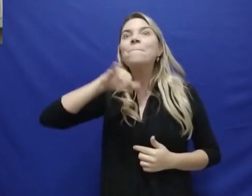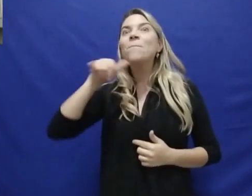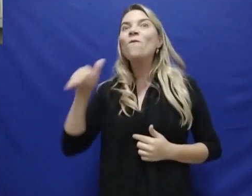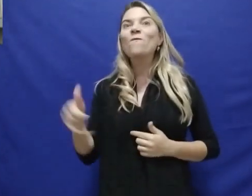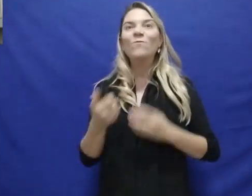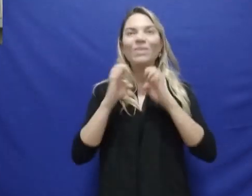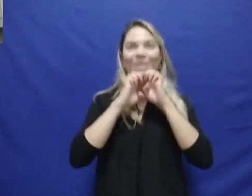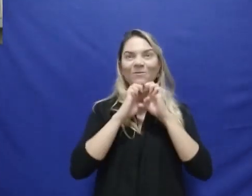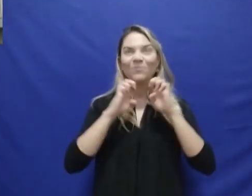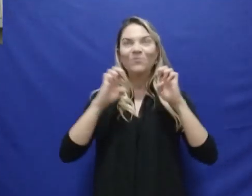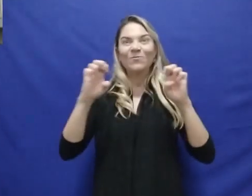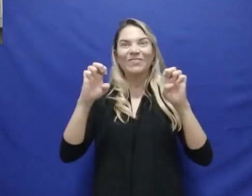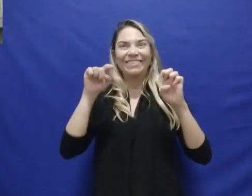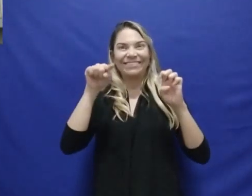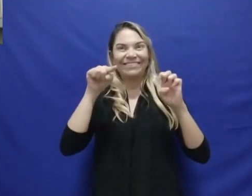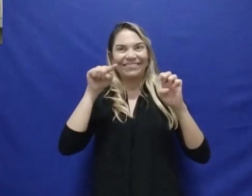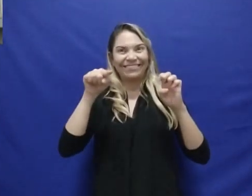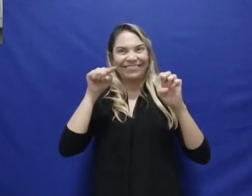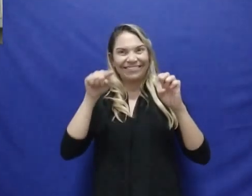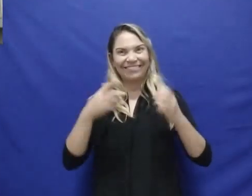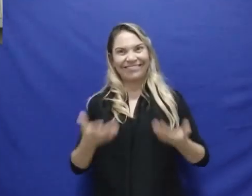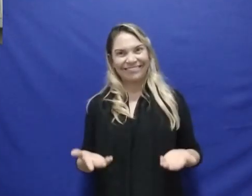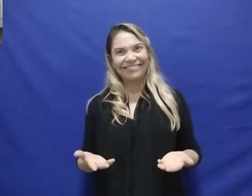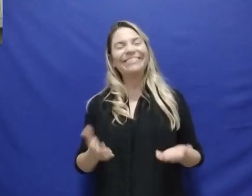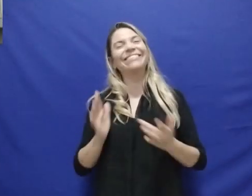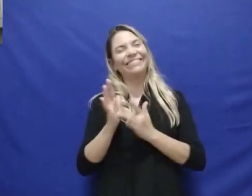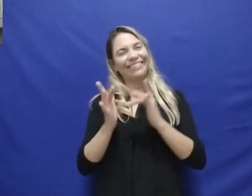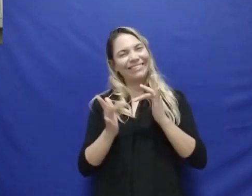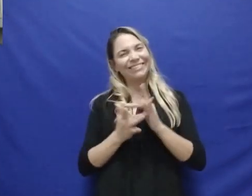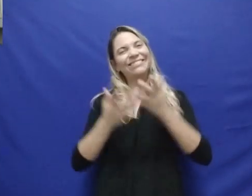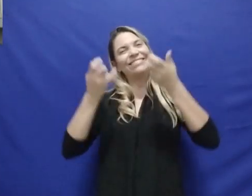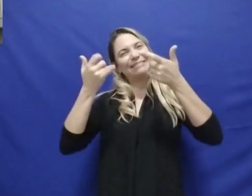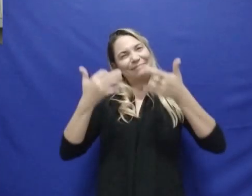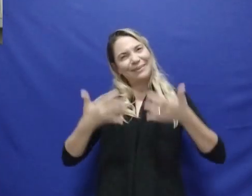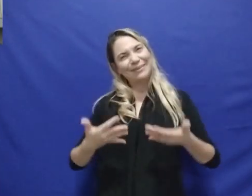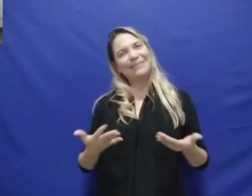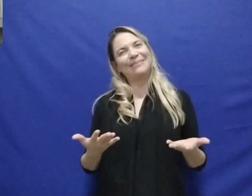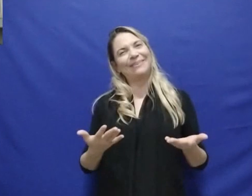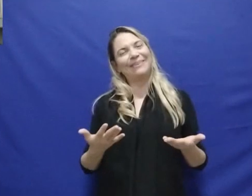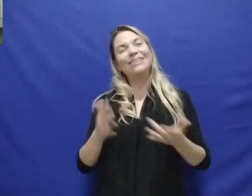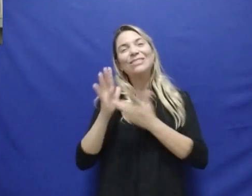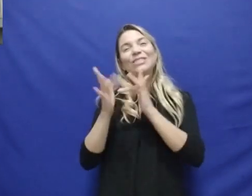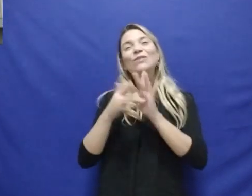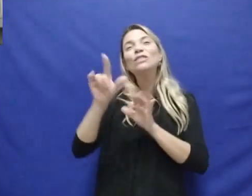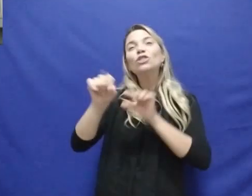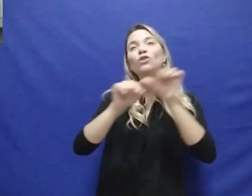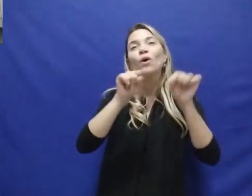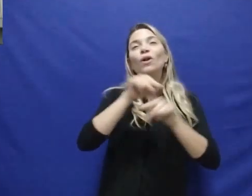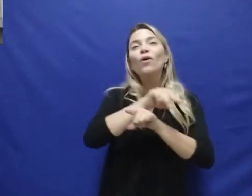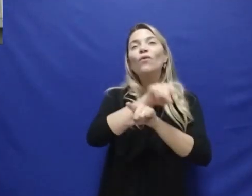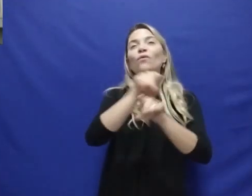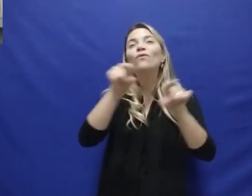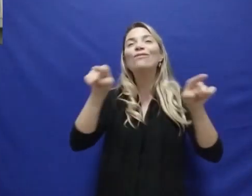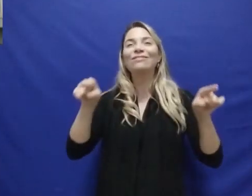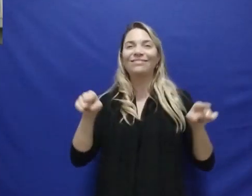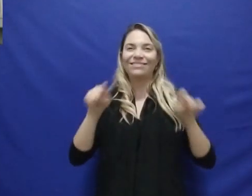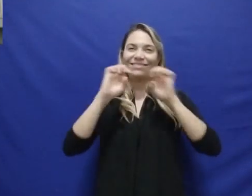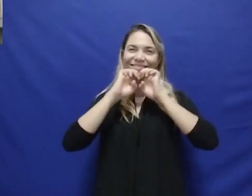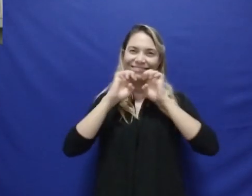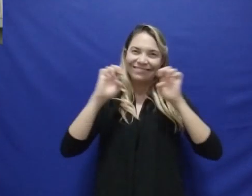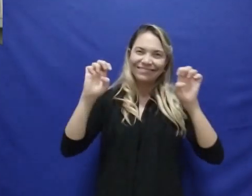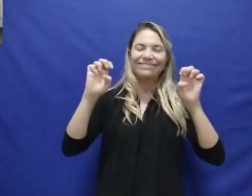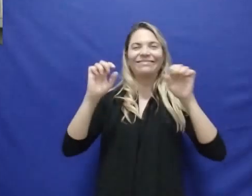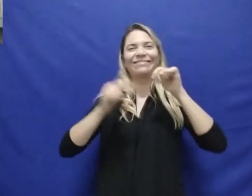Deus te capacitou. Veja aquilo que Ele tem dado a você, a sua inteligência, as